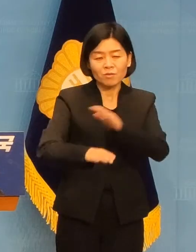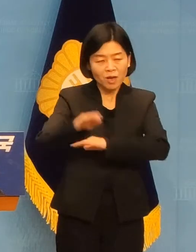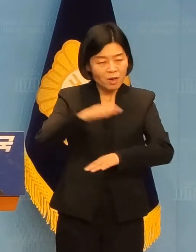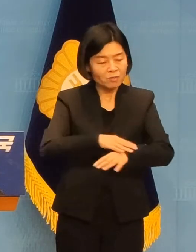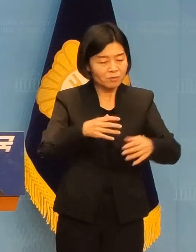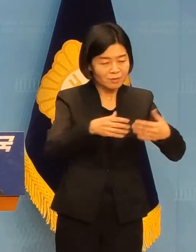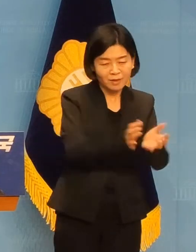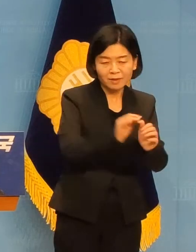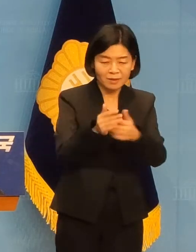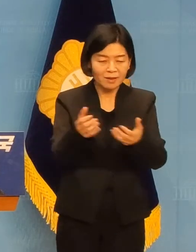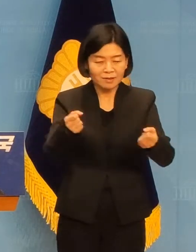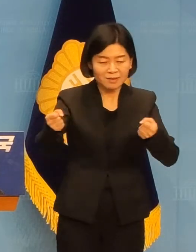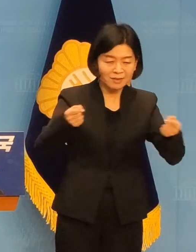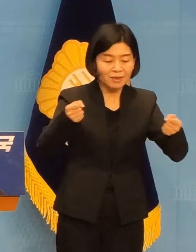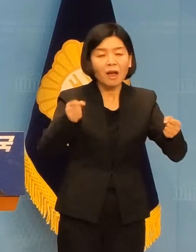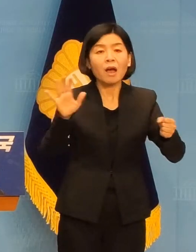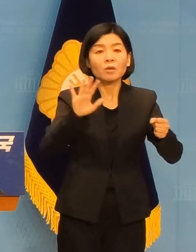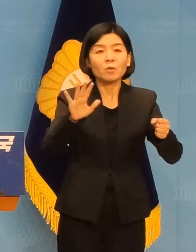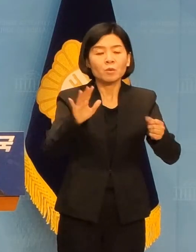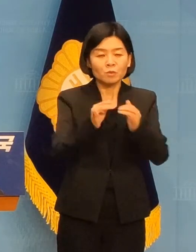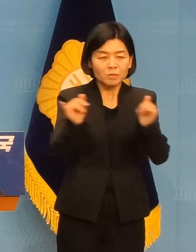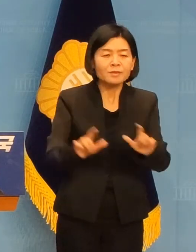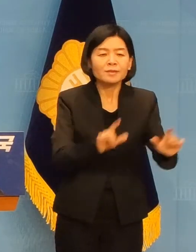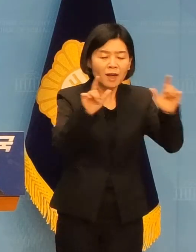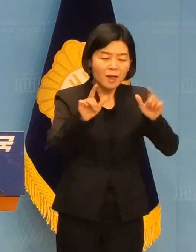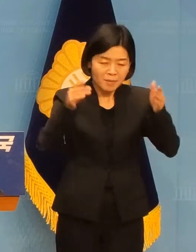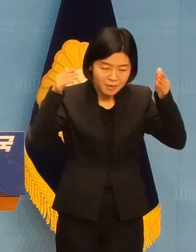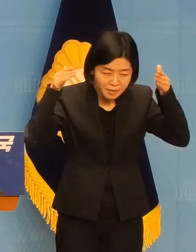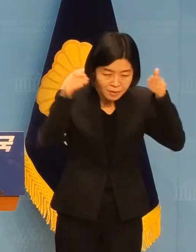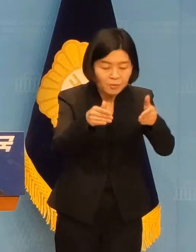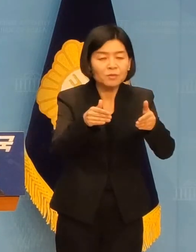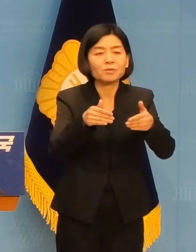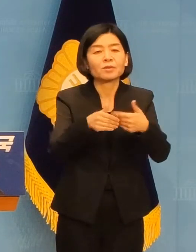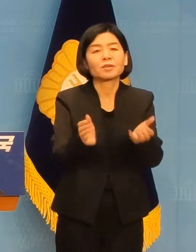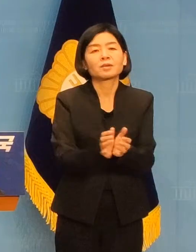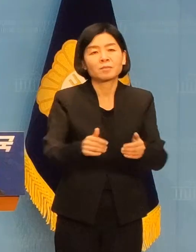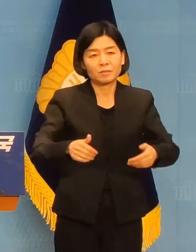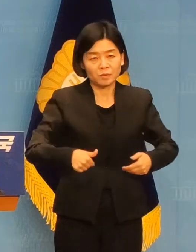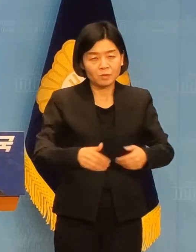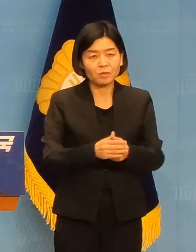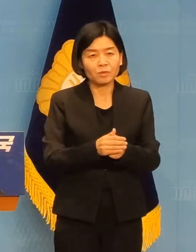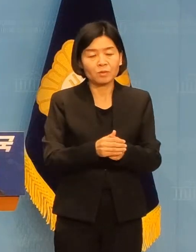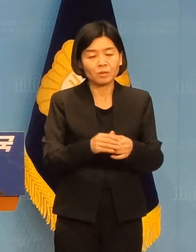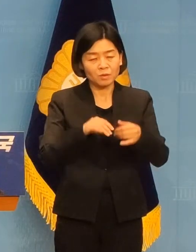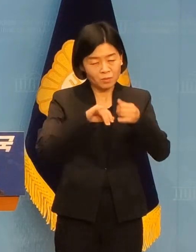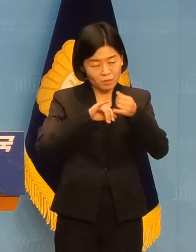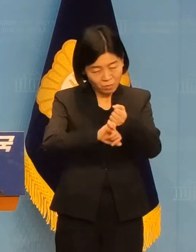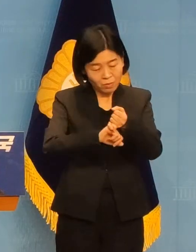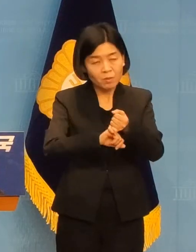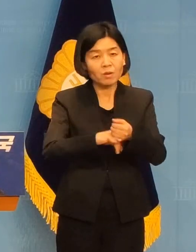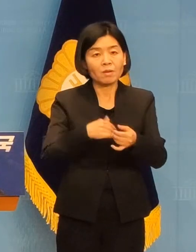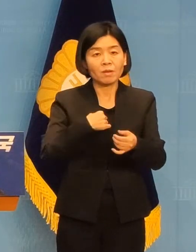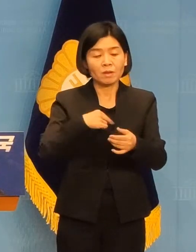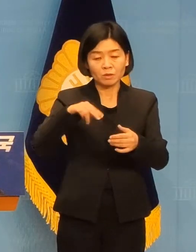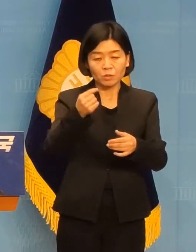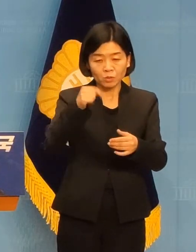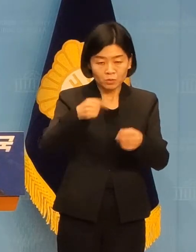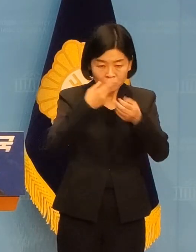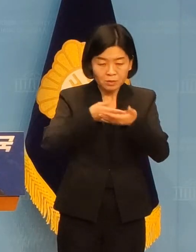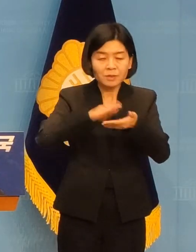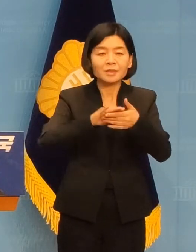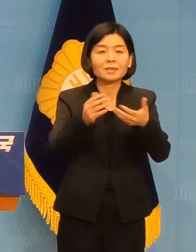않고 국민의 삶 속으로 파고드는 정당이 되어야 합니다. 저는 그것이 조국 혁신당다운